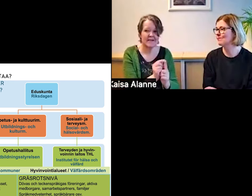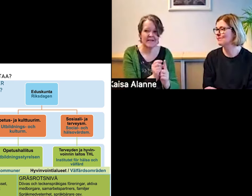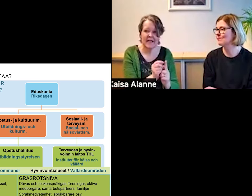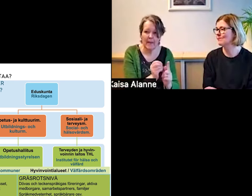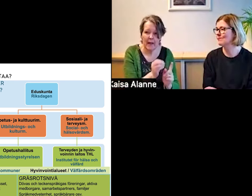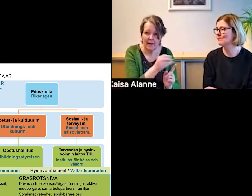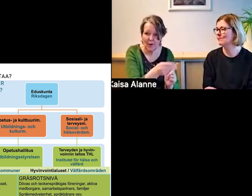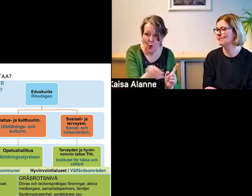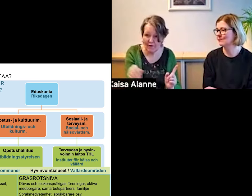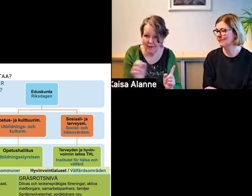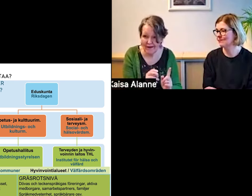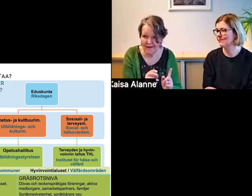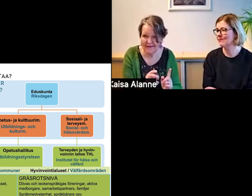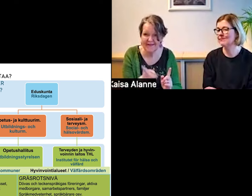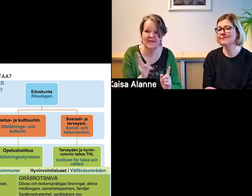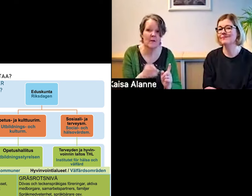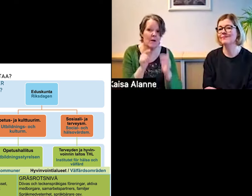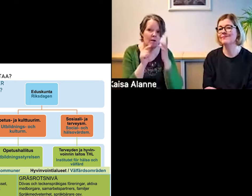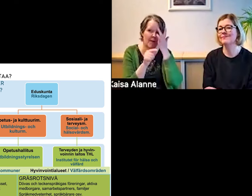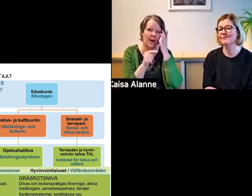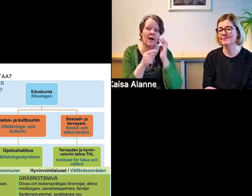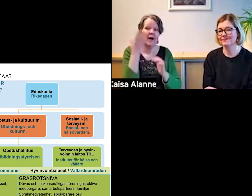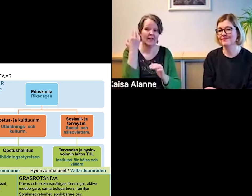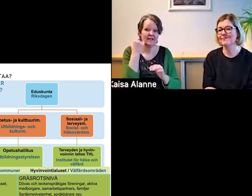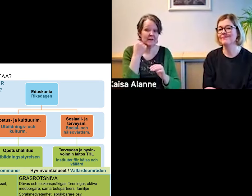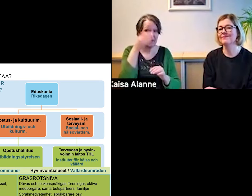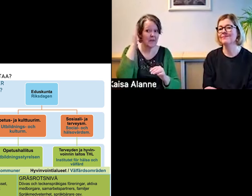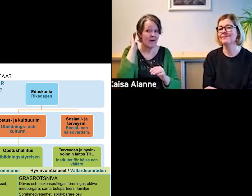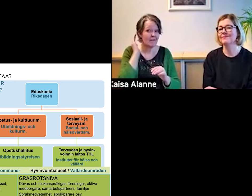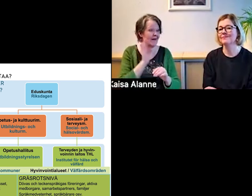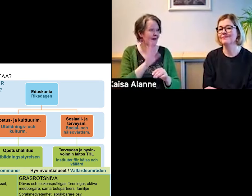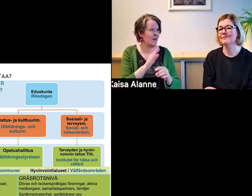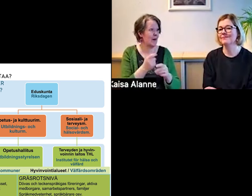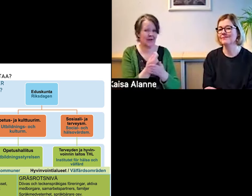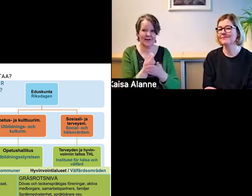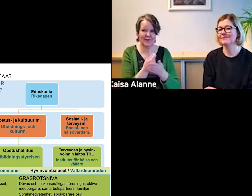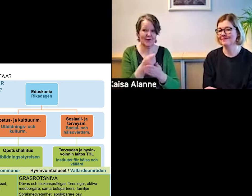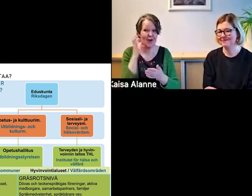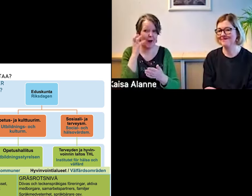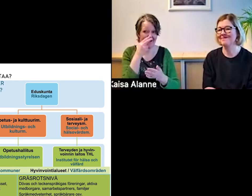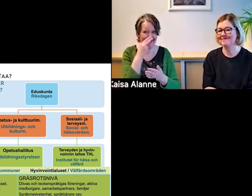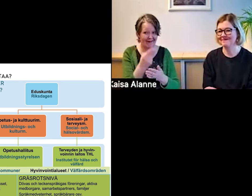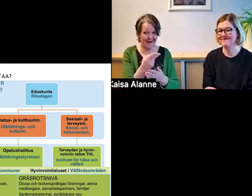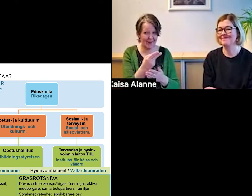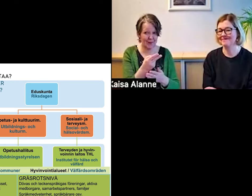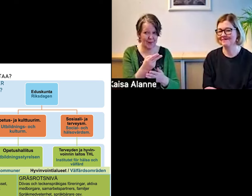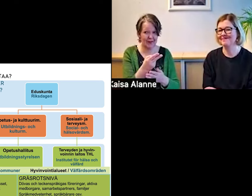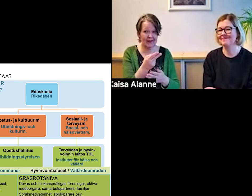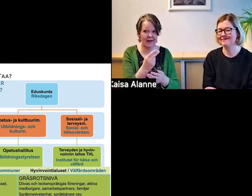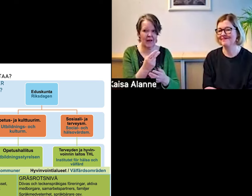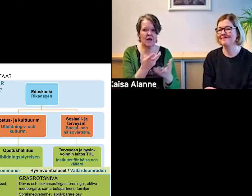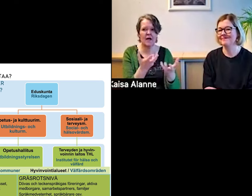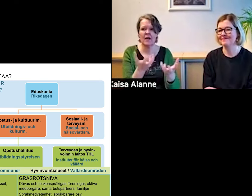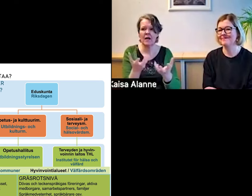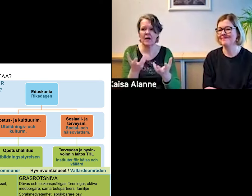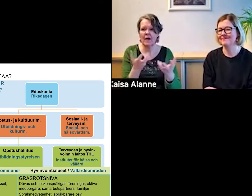se juttu. Eli nyt me halutaan tämän kielenelvytystyön kautta kylvää näitä siemeniä siitä. Musta oli ihanaa